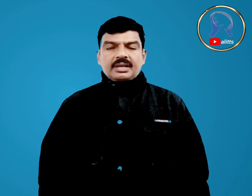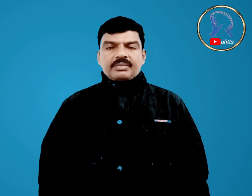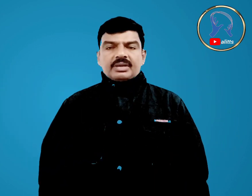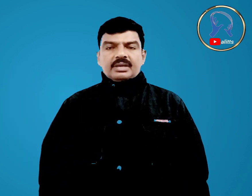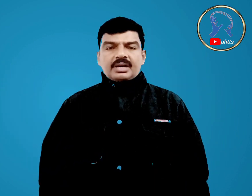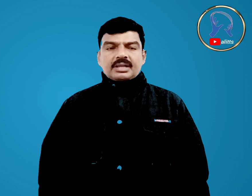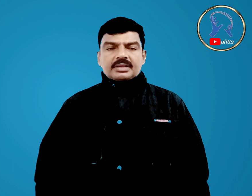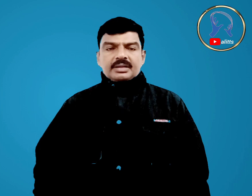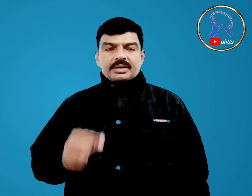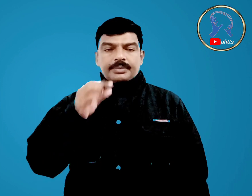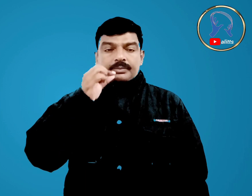नमकियात